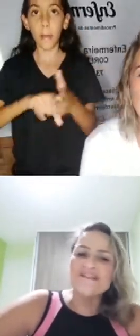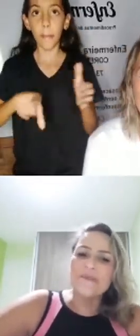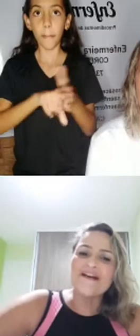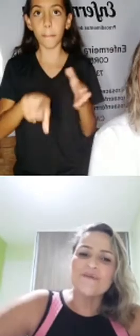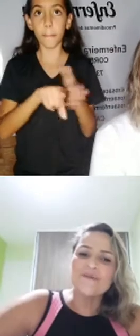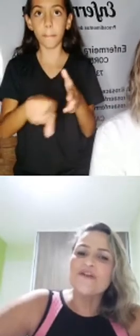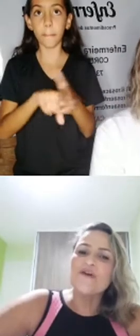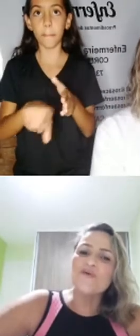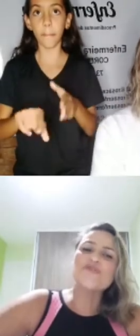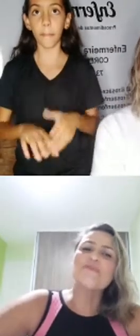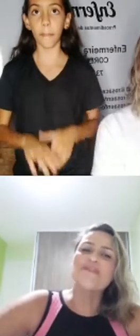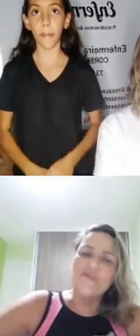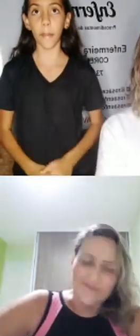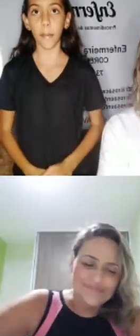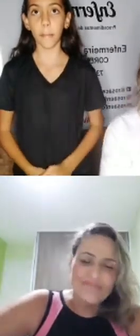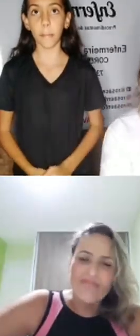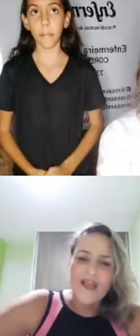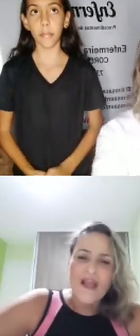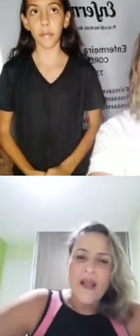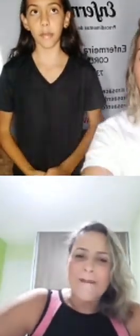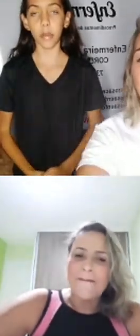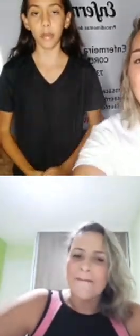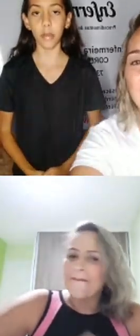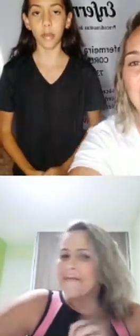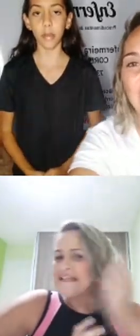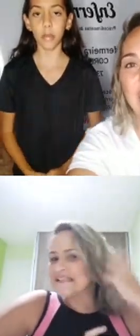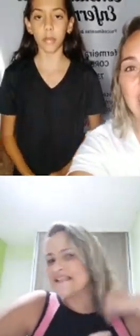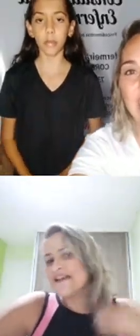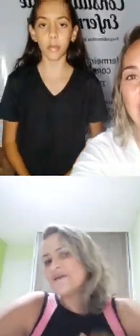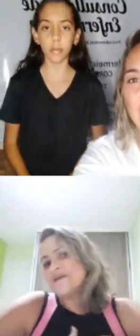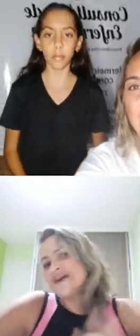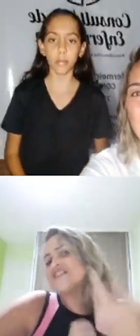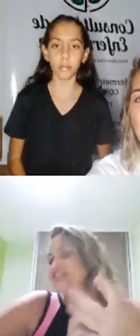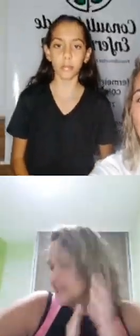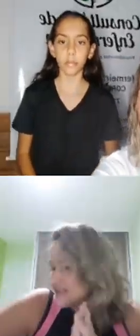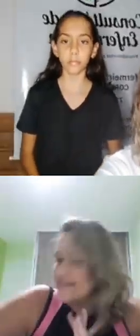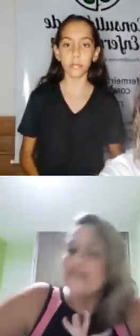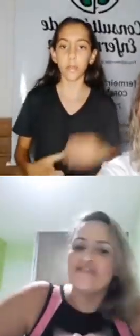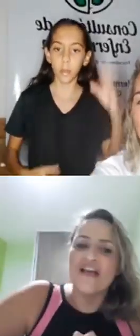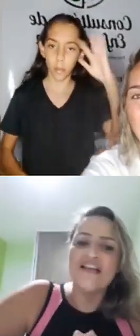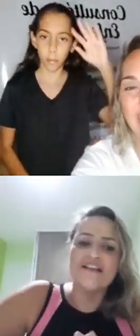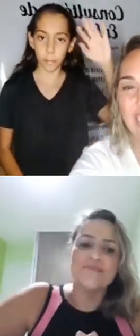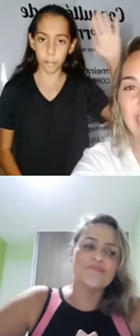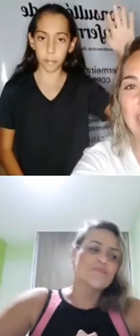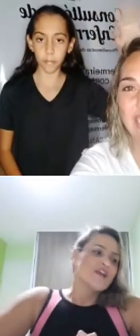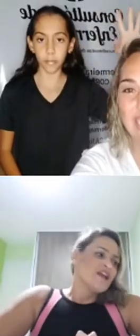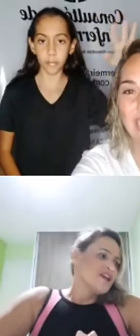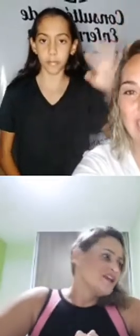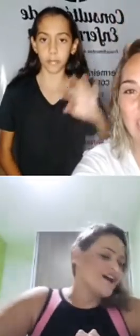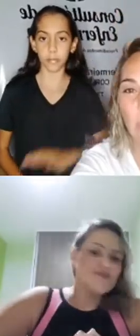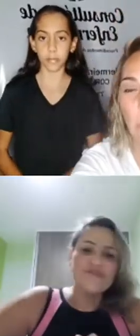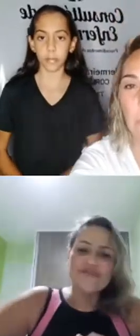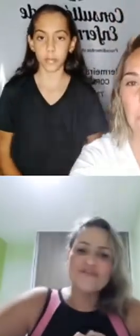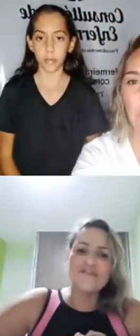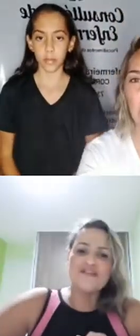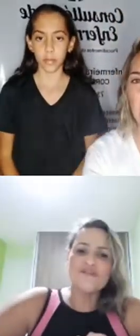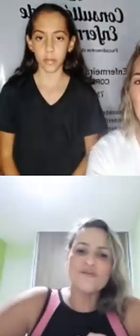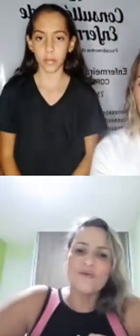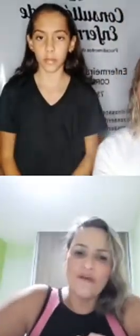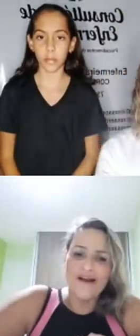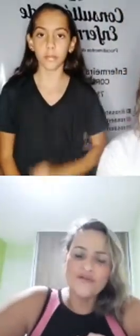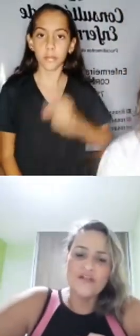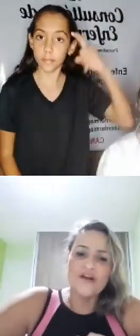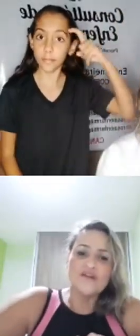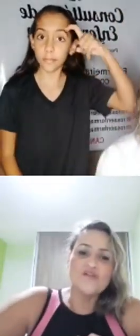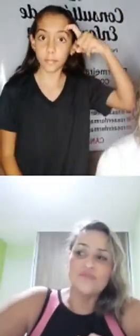essa pergunta me consumiu. Pense que eu imaginei que seria feita e acho muito difícil.